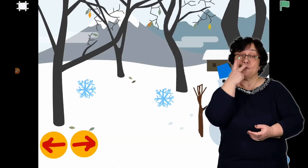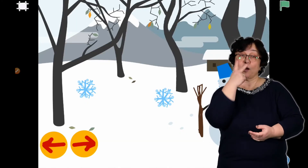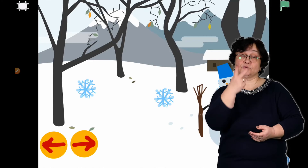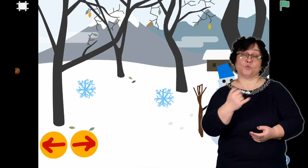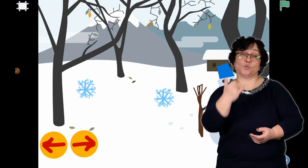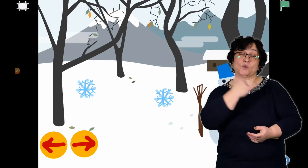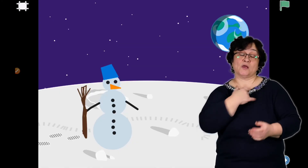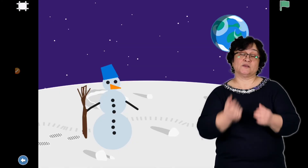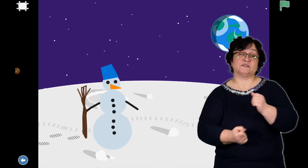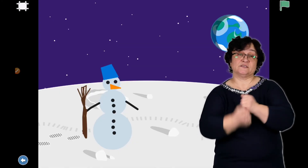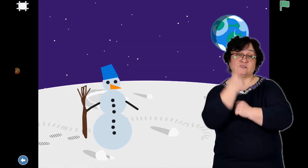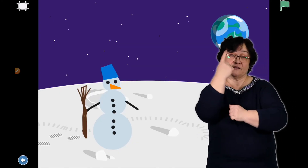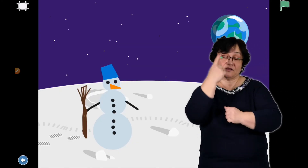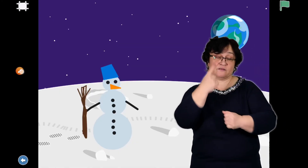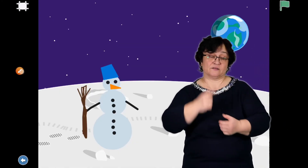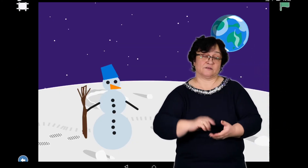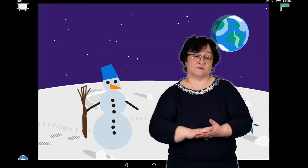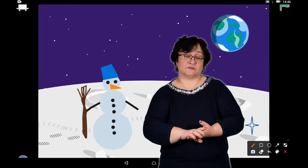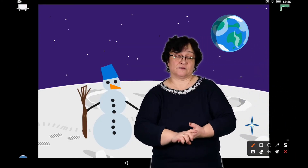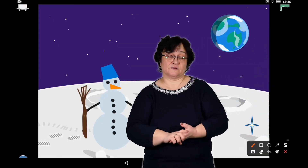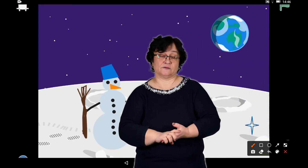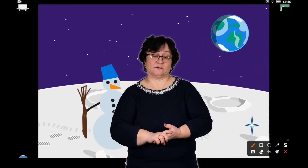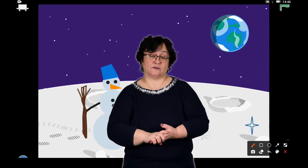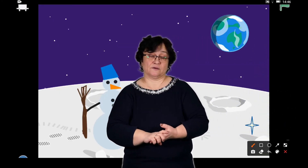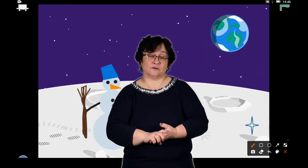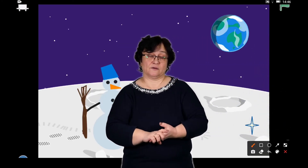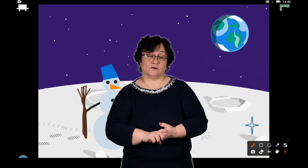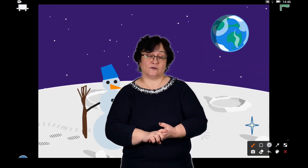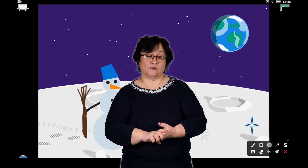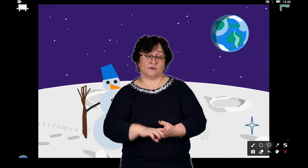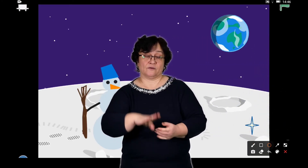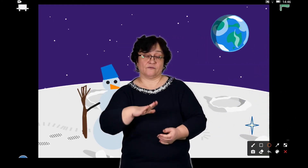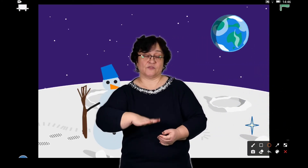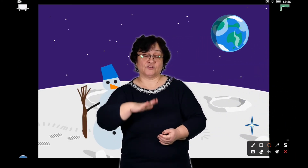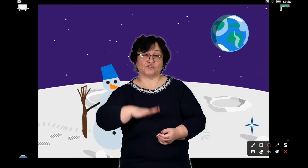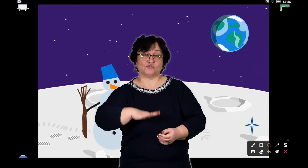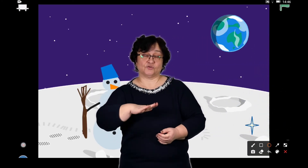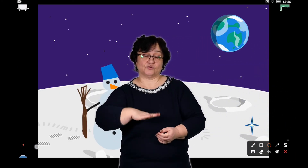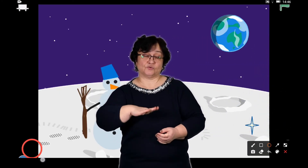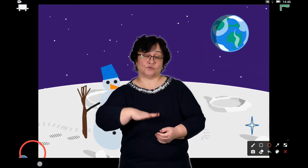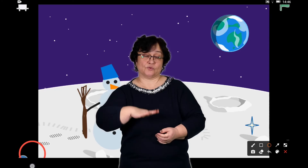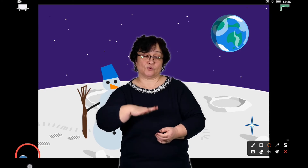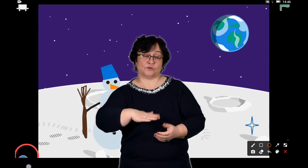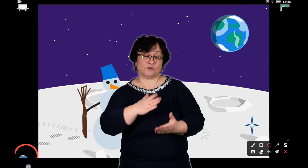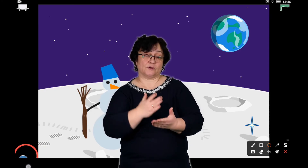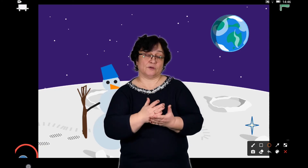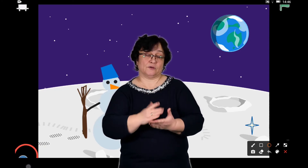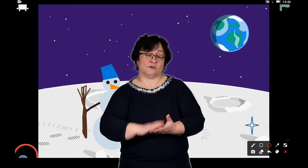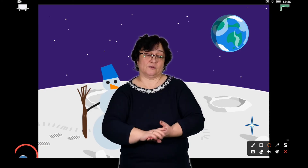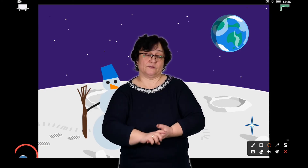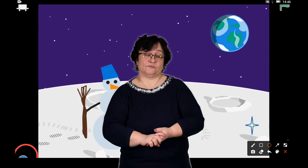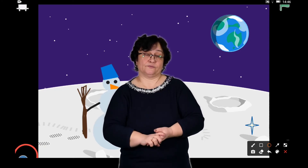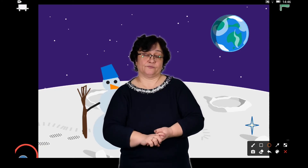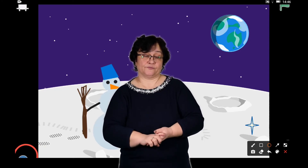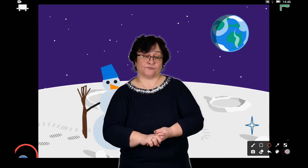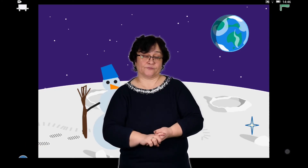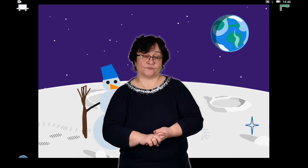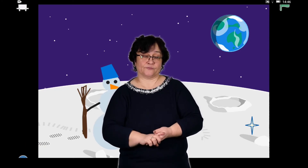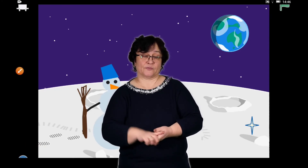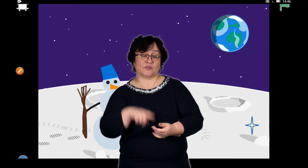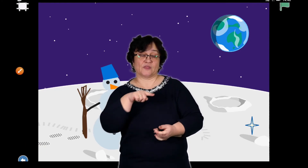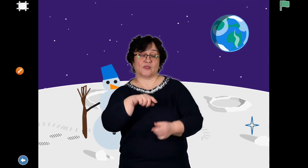Перемкнемо. Бачиш, тут у нас з'явилися такі стрілочки. От внизу у нас такі стрілочки з'явилися.